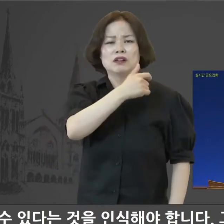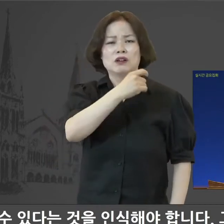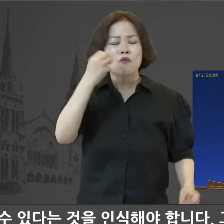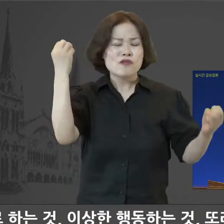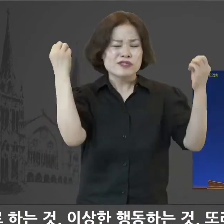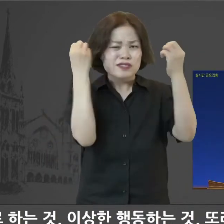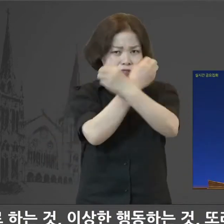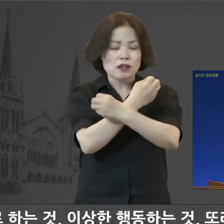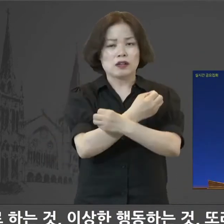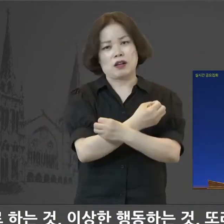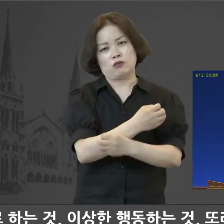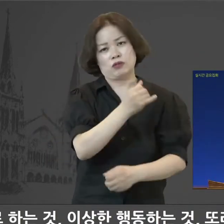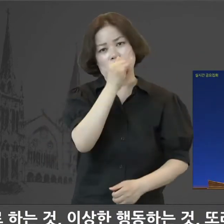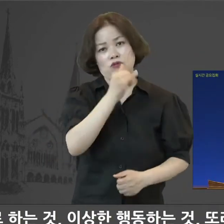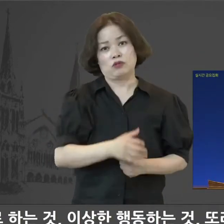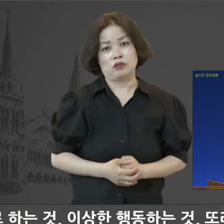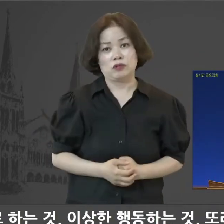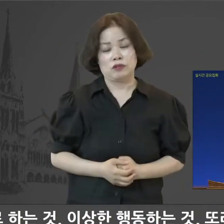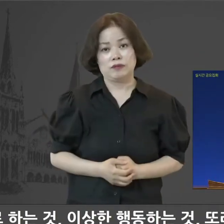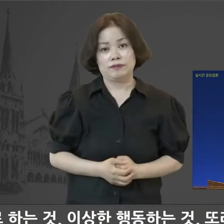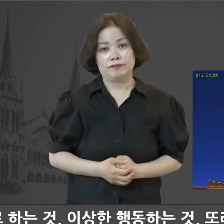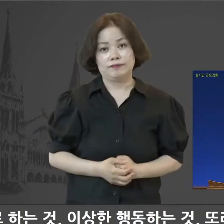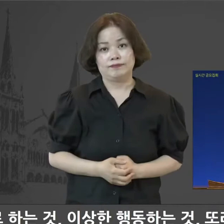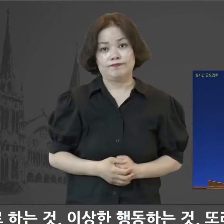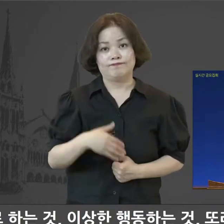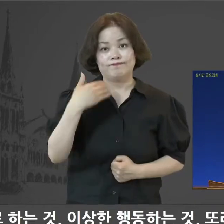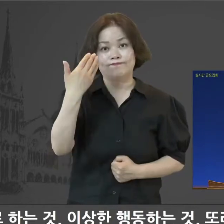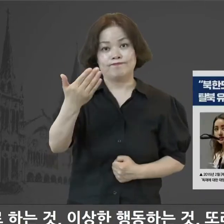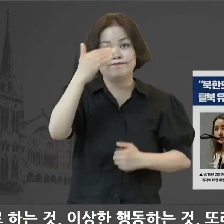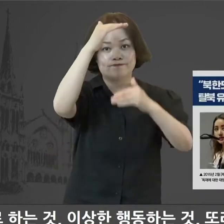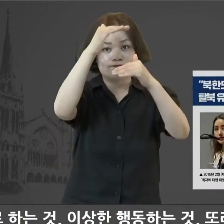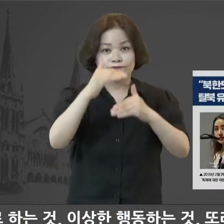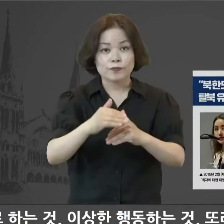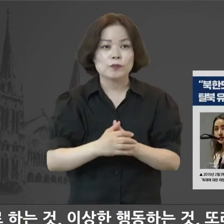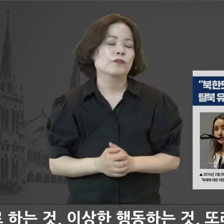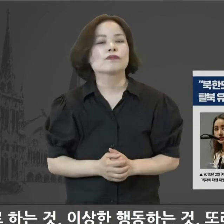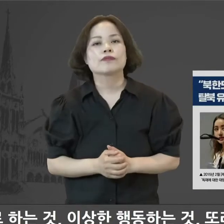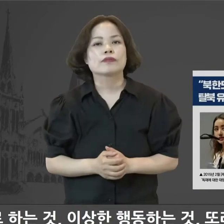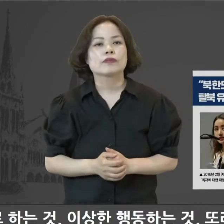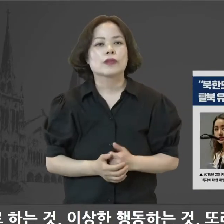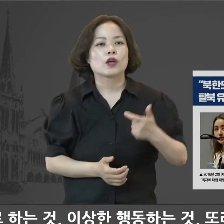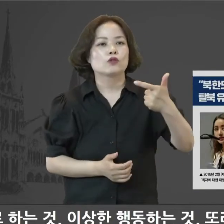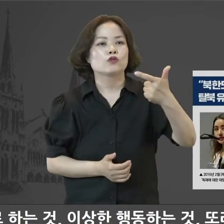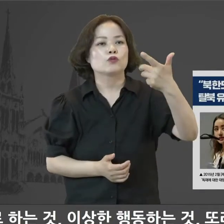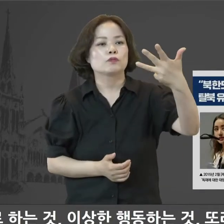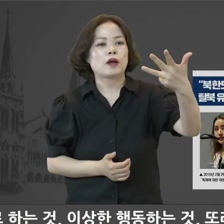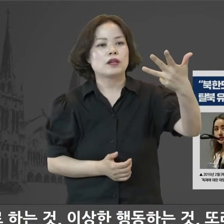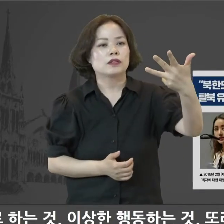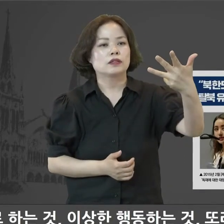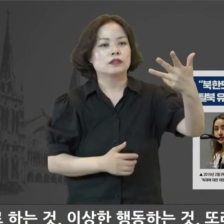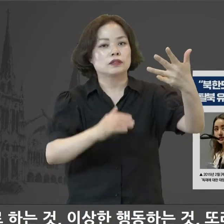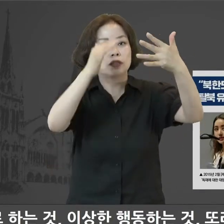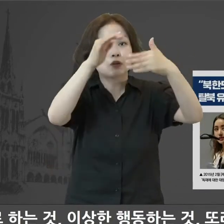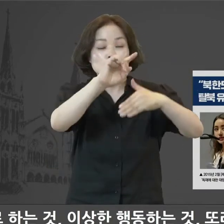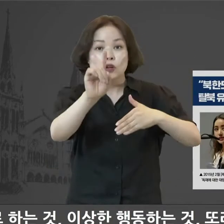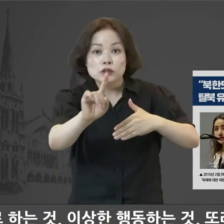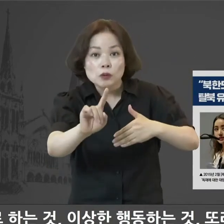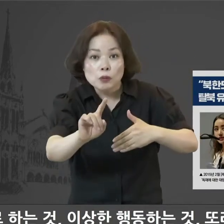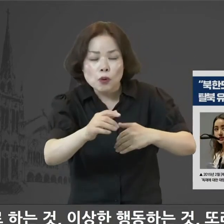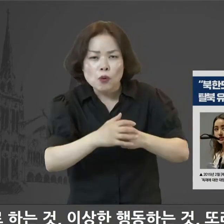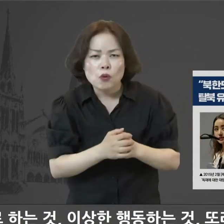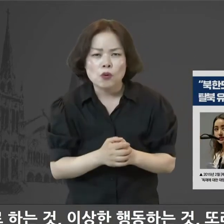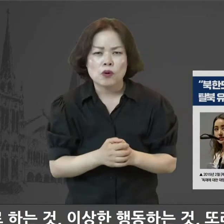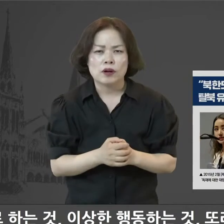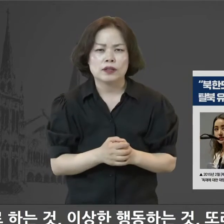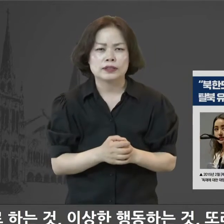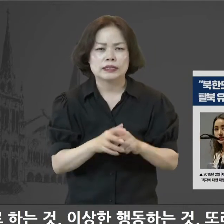것을 말씀드리는 겁니다. 그래서 다음 페이지 보여주세요. 그래서 그 68혁명의 흐름 속에서 어떤 상태가 되느냐라고 할